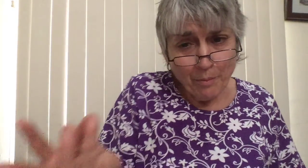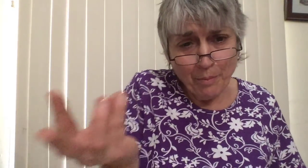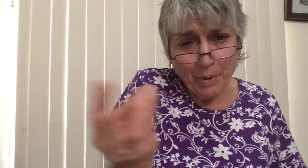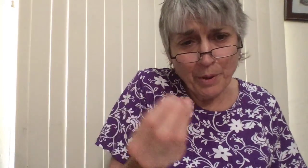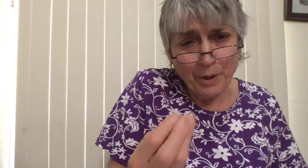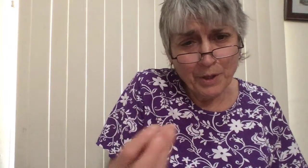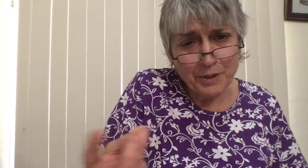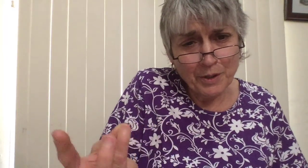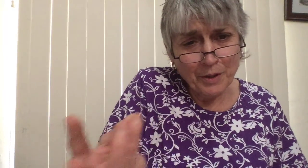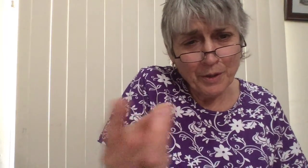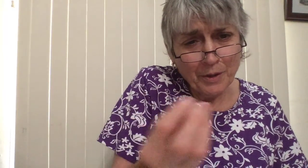peu de,